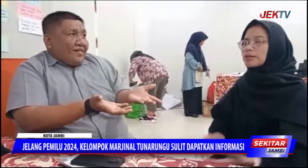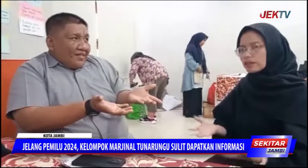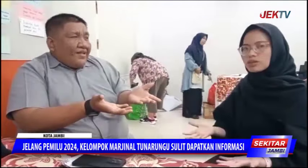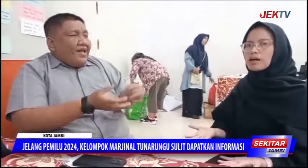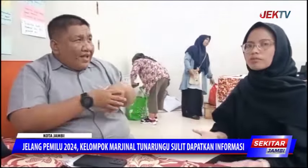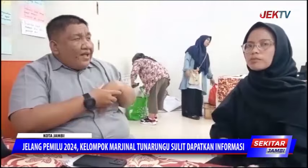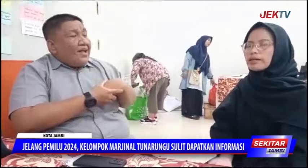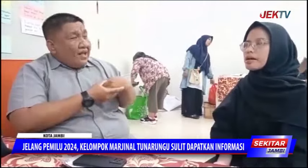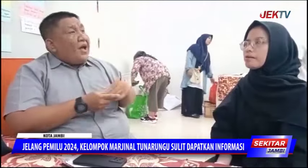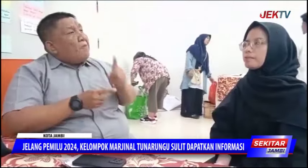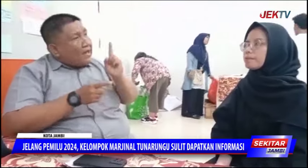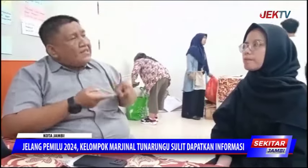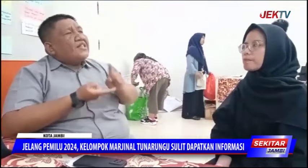Kecamatan juga bahkan belum ada.